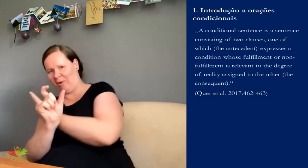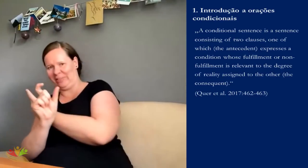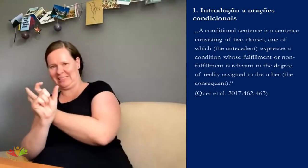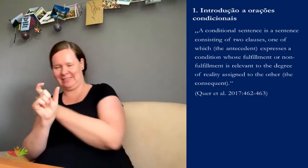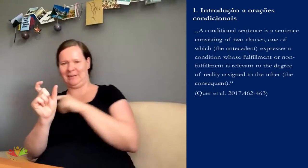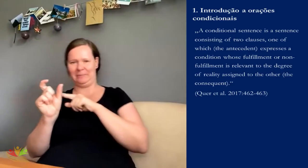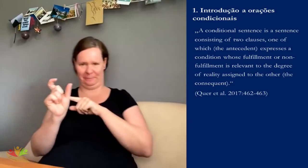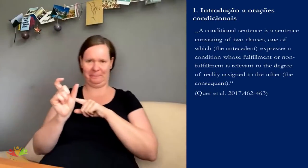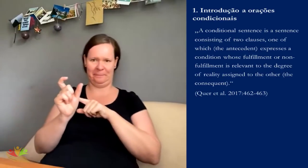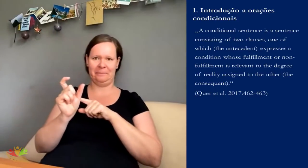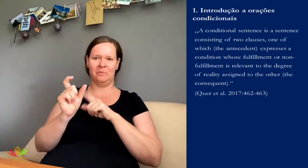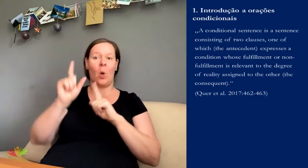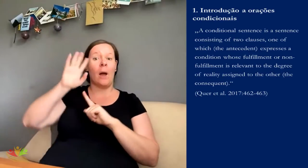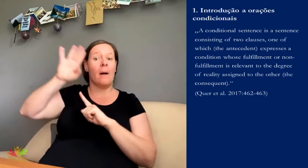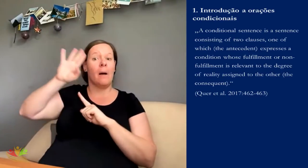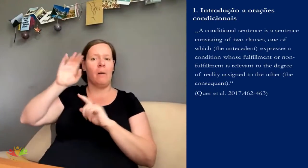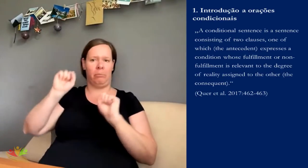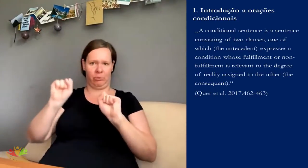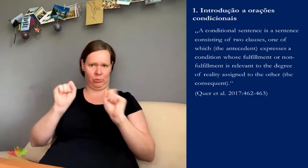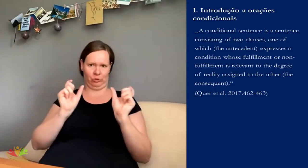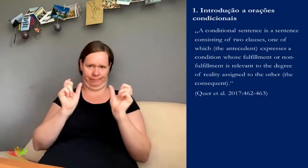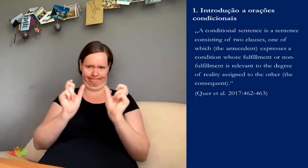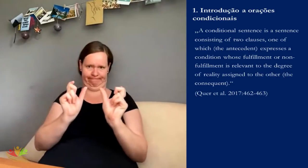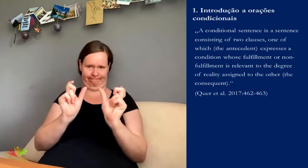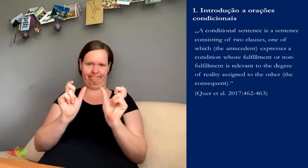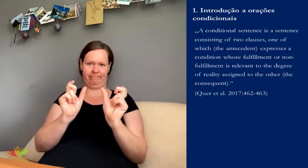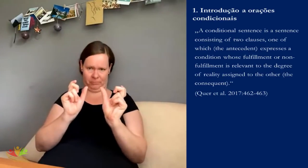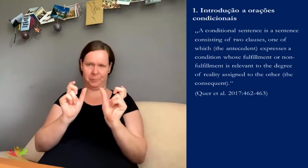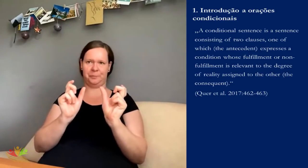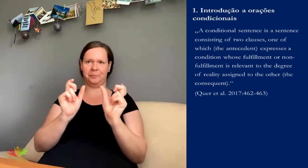primeira parte da sentença, que é uma oração